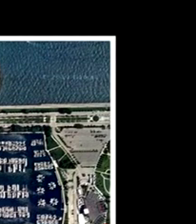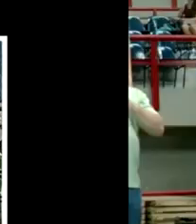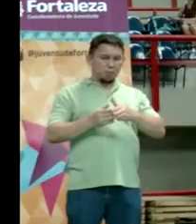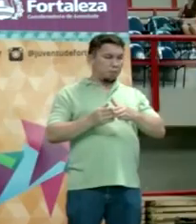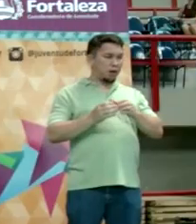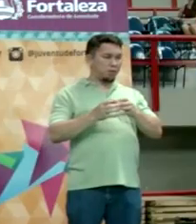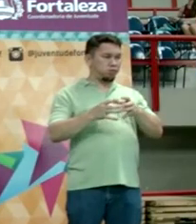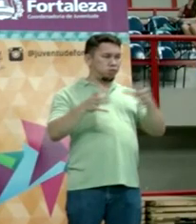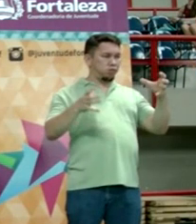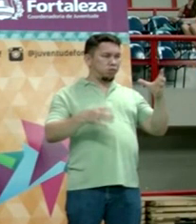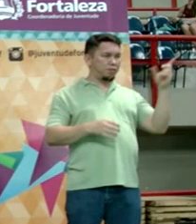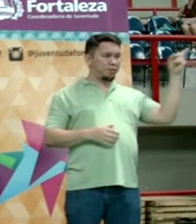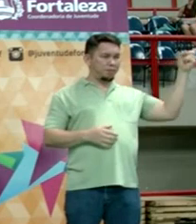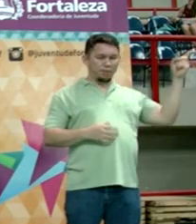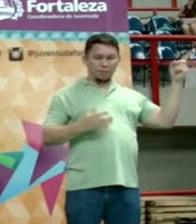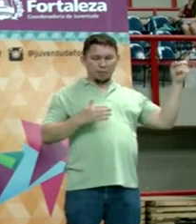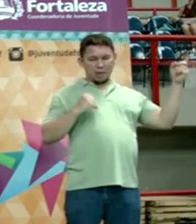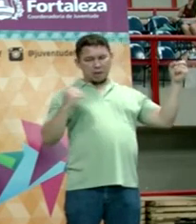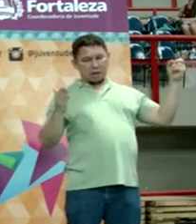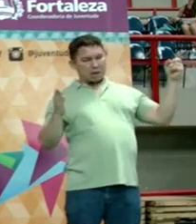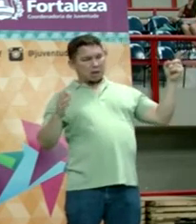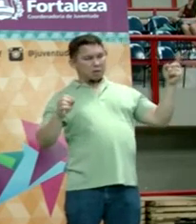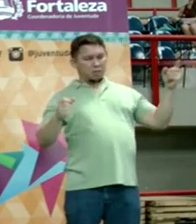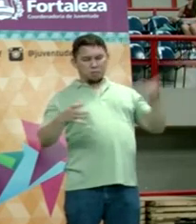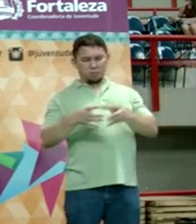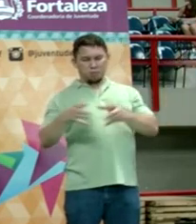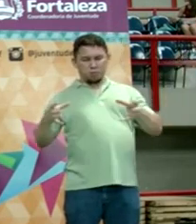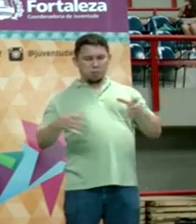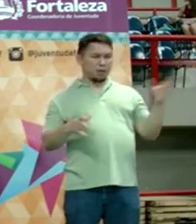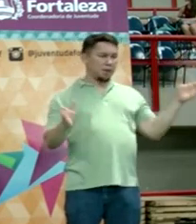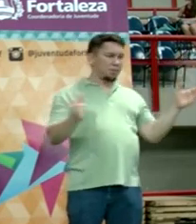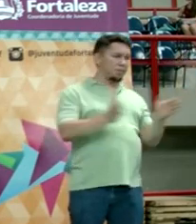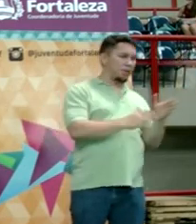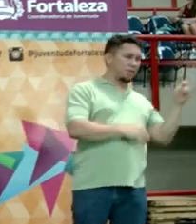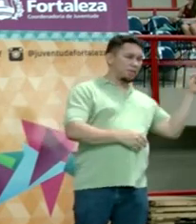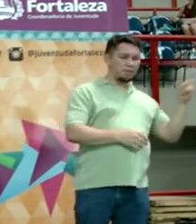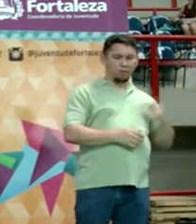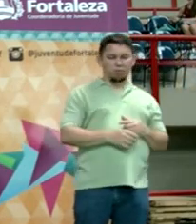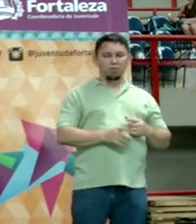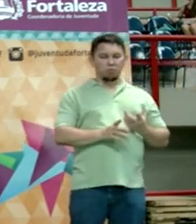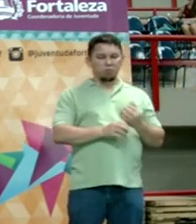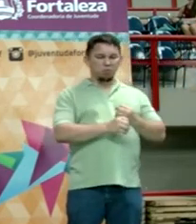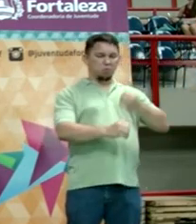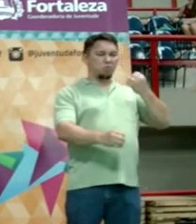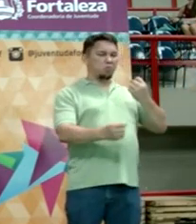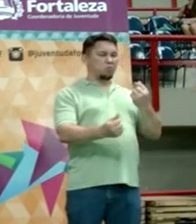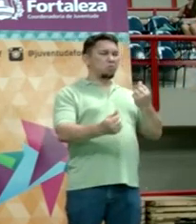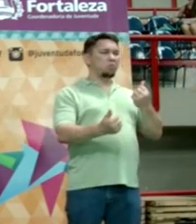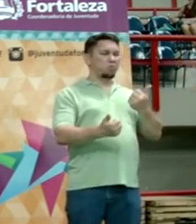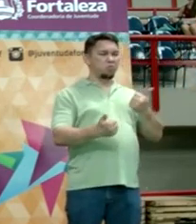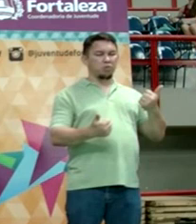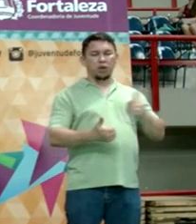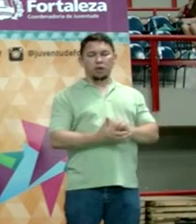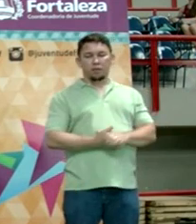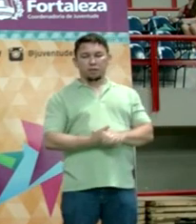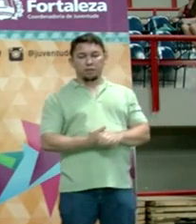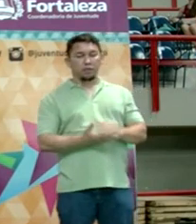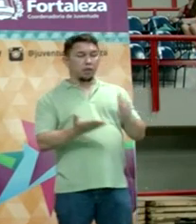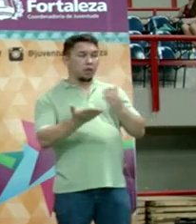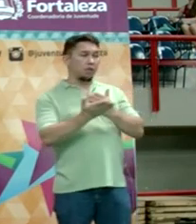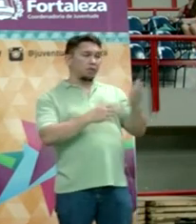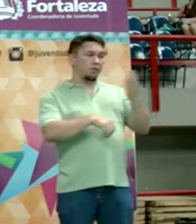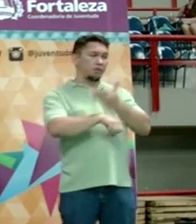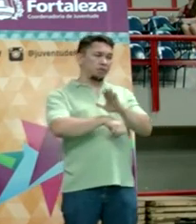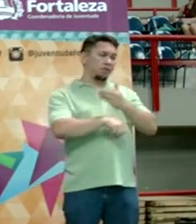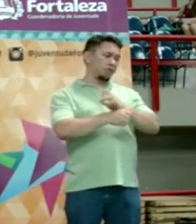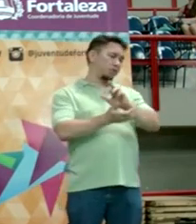né? Se você for dar uma olhada na marina de barcos, dá para você sentir a prosperidade aí que teve. Bom, então vamos começar a